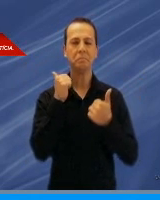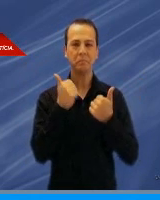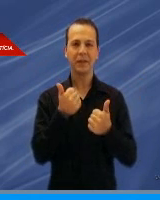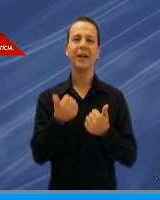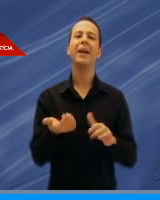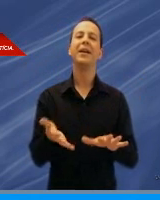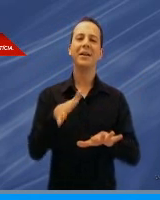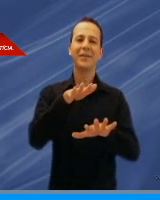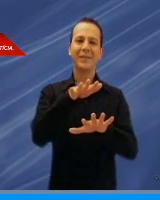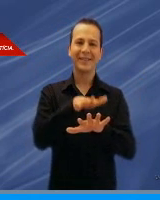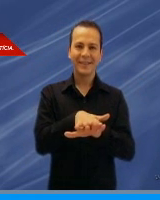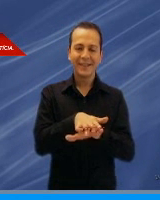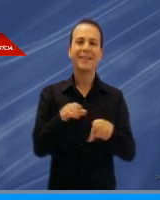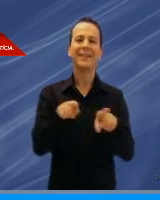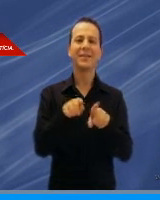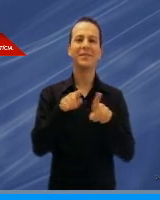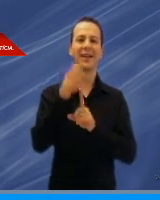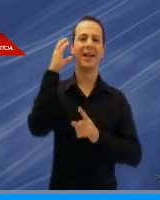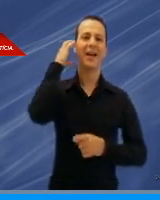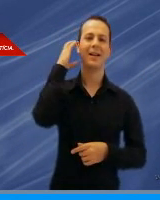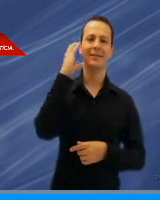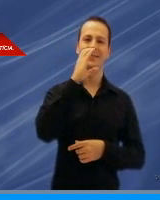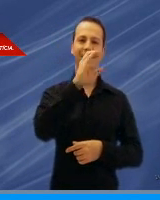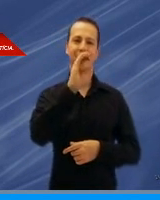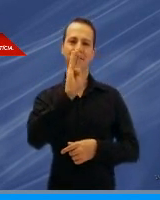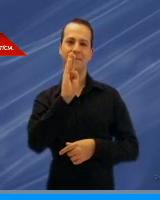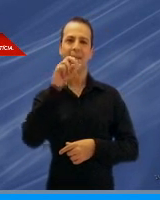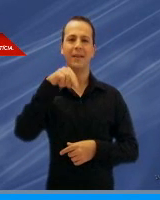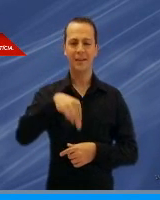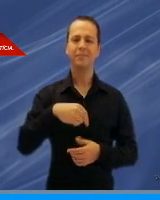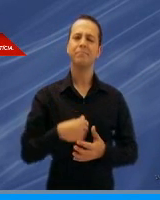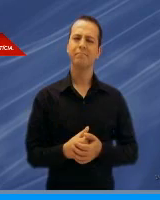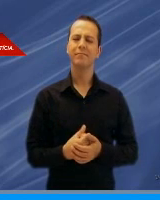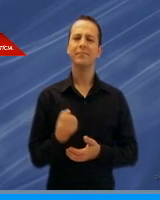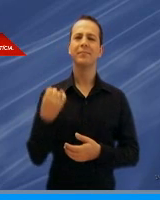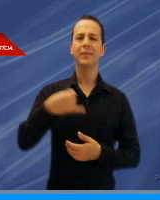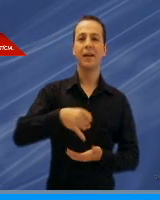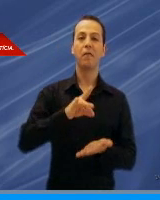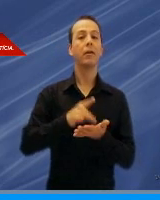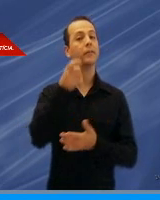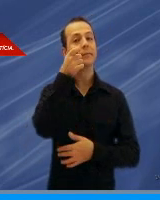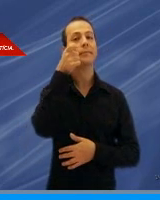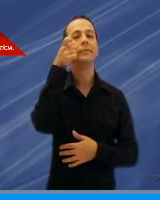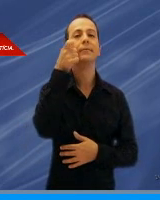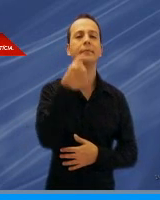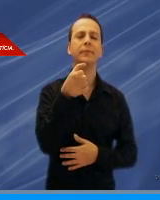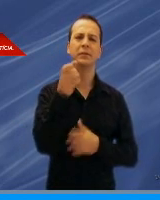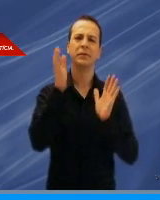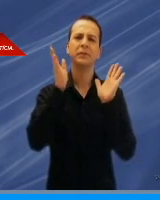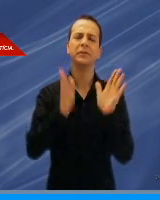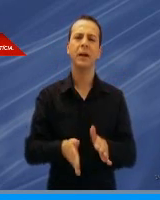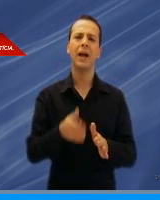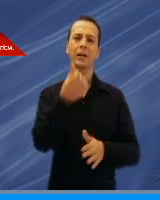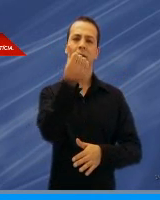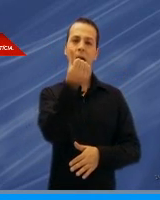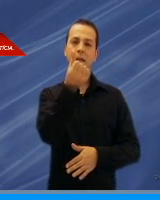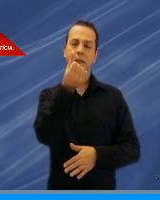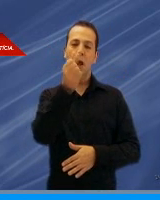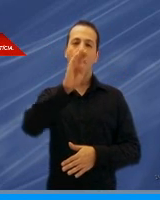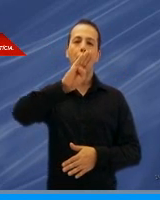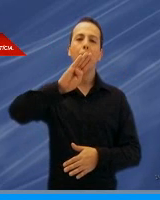inclusão também aqui na CBN, né? Na verdade, é interessante, né, que são cerca de 6